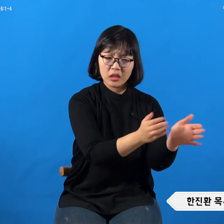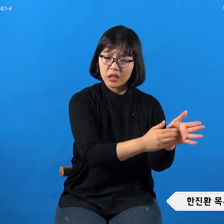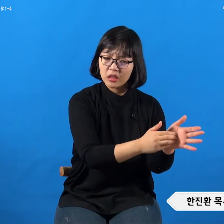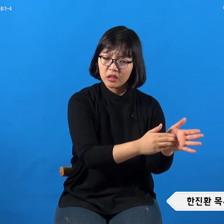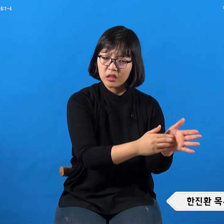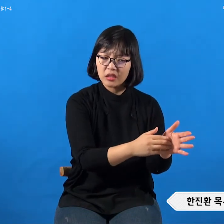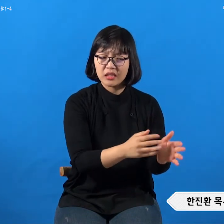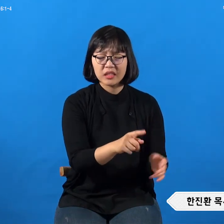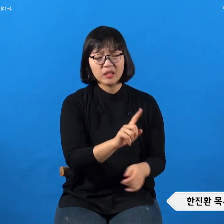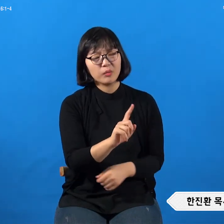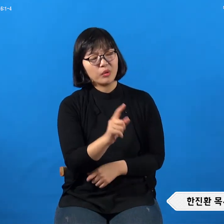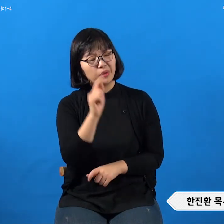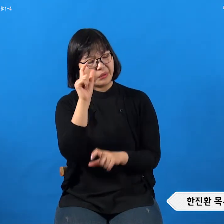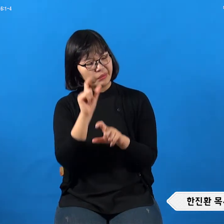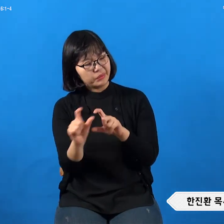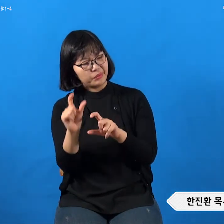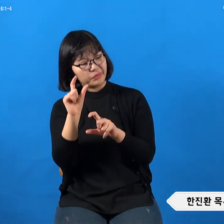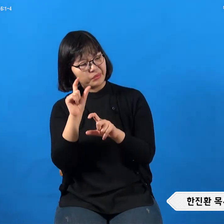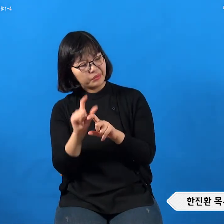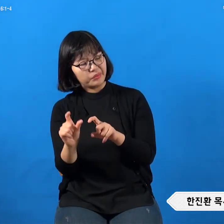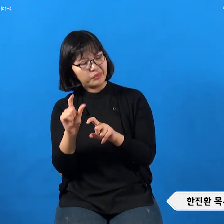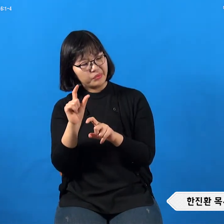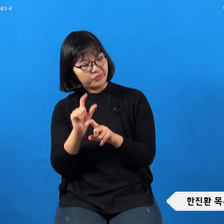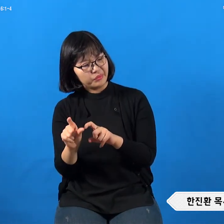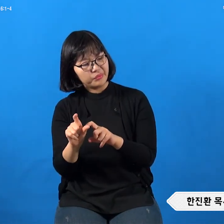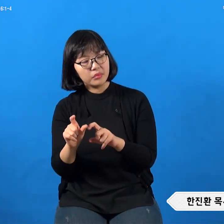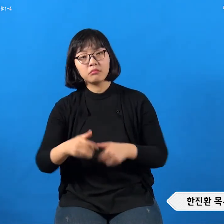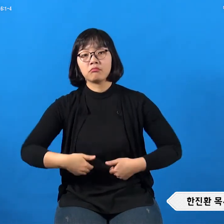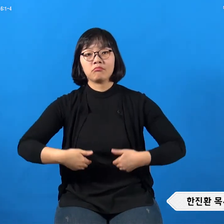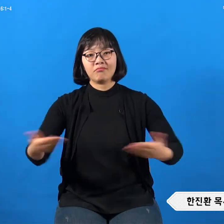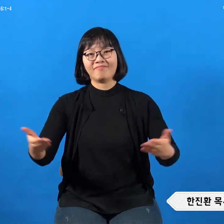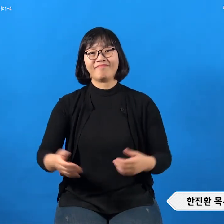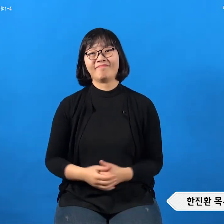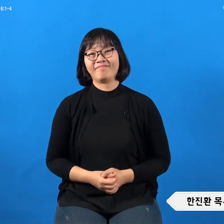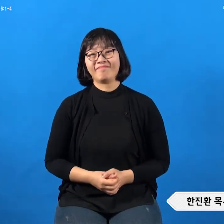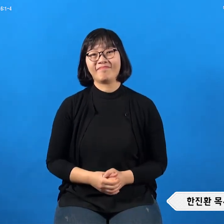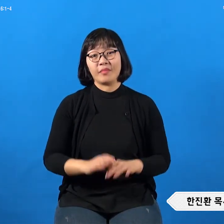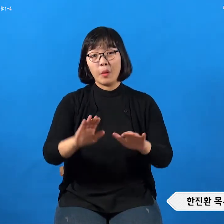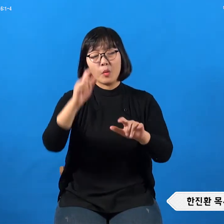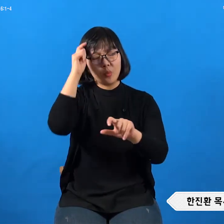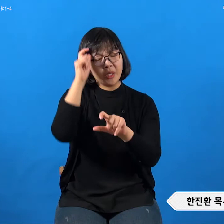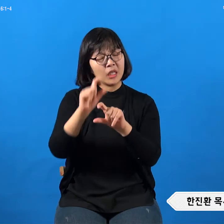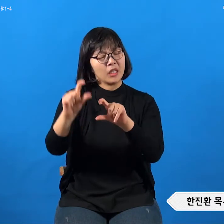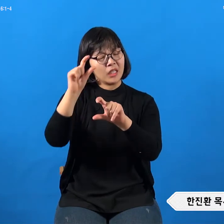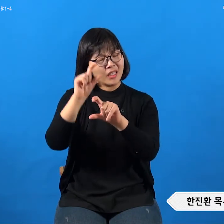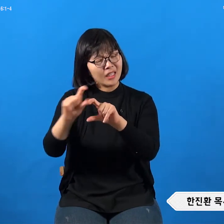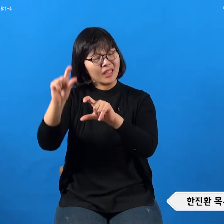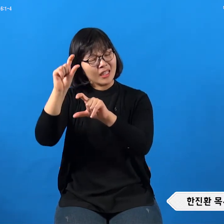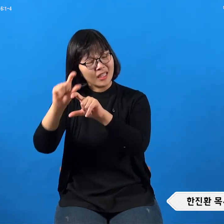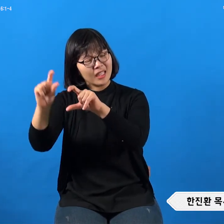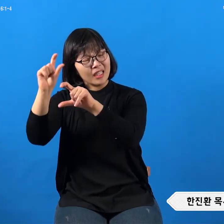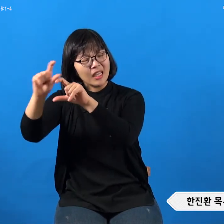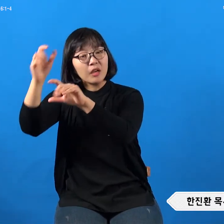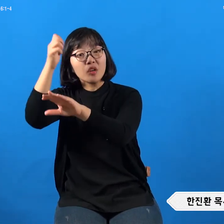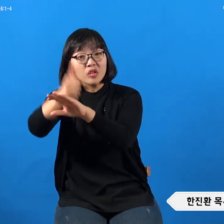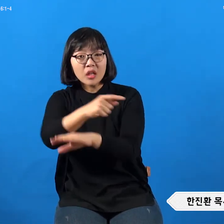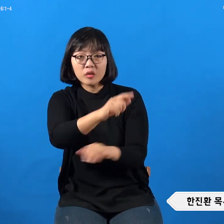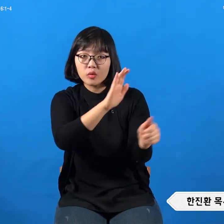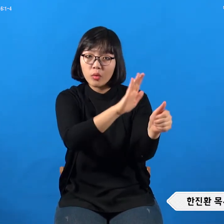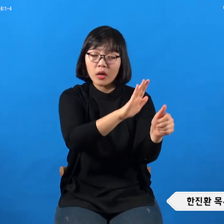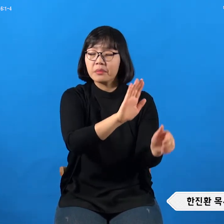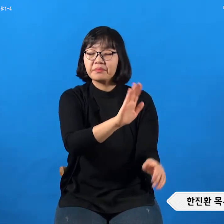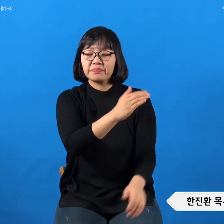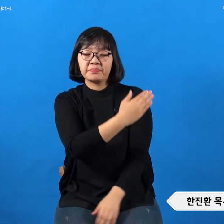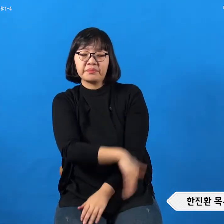그런 고민은 하고 있을 필요가 없습니다. 그런 고민하고 있으면 막상 도와줄 수 있는 그 한 가정도 결국은 돕지 못하고